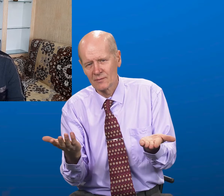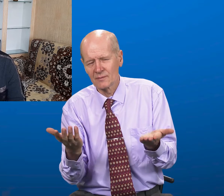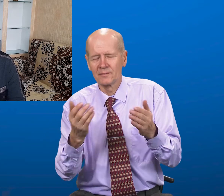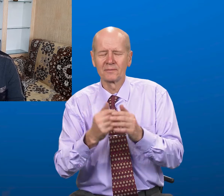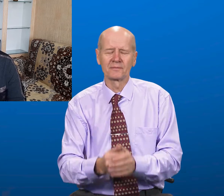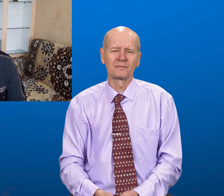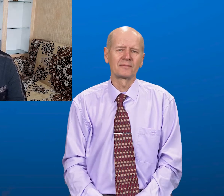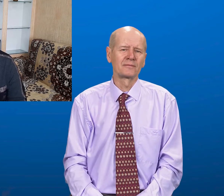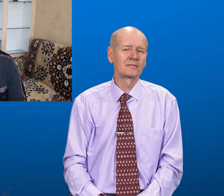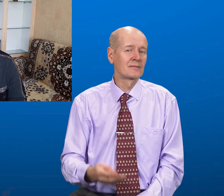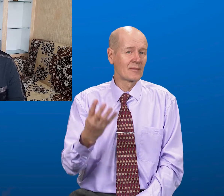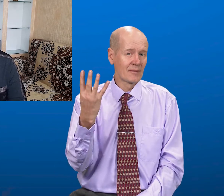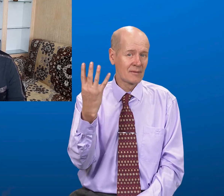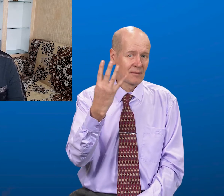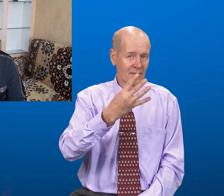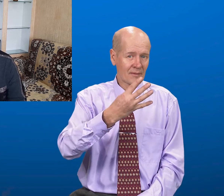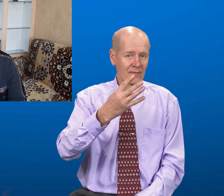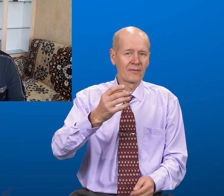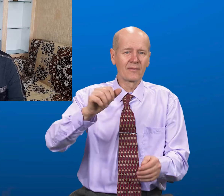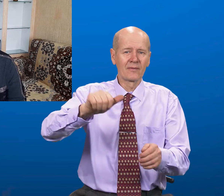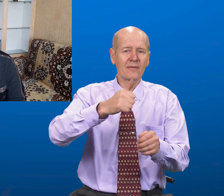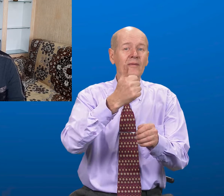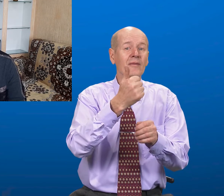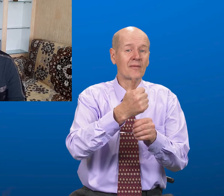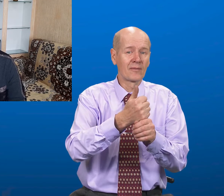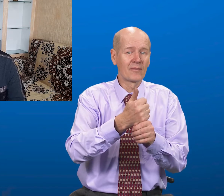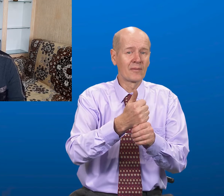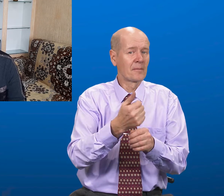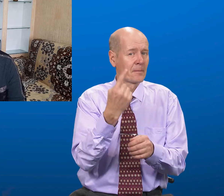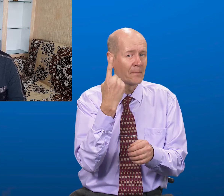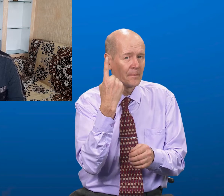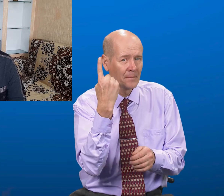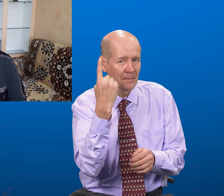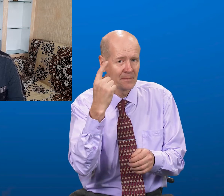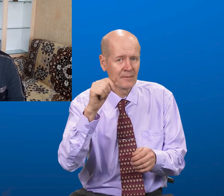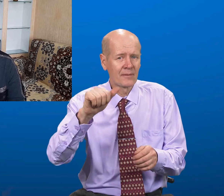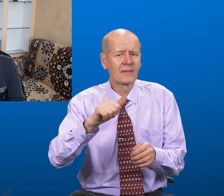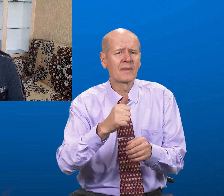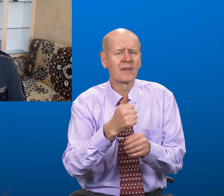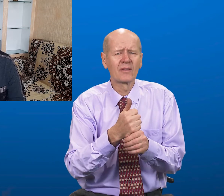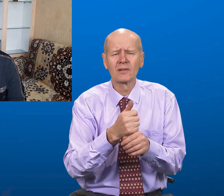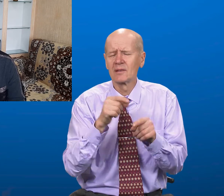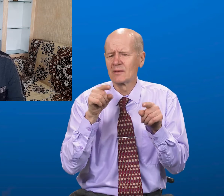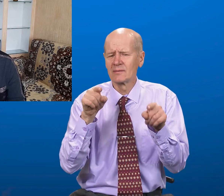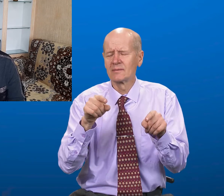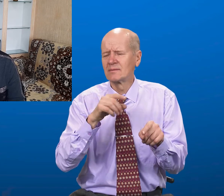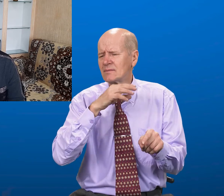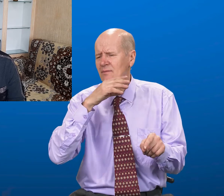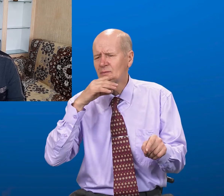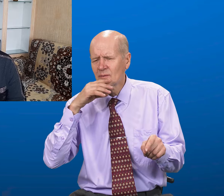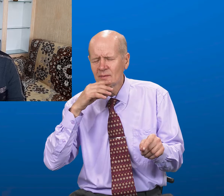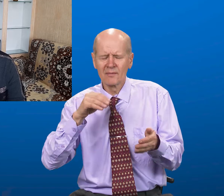итоги. 40-я глава книги пророка Исаии является первой в целом цикле глав, которые мы очень с вами